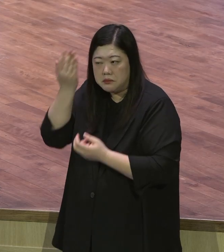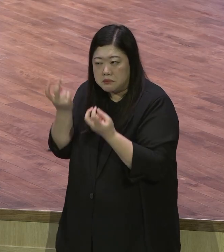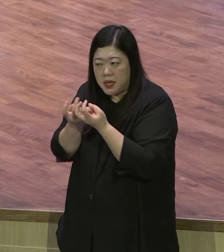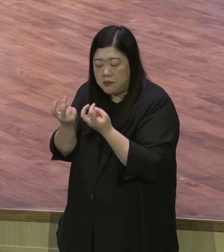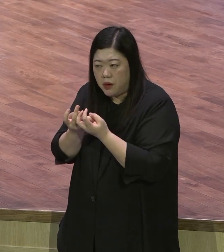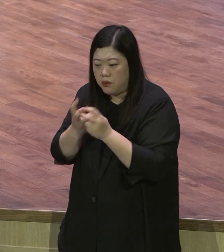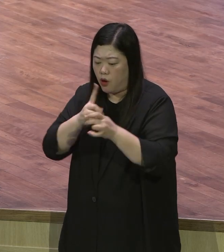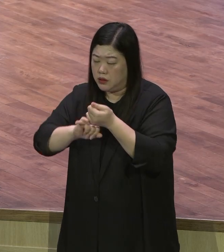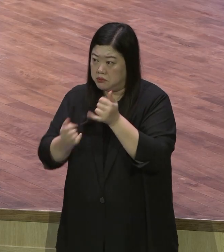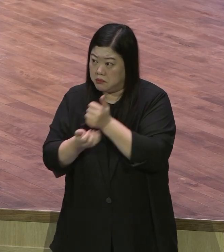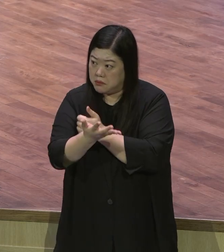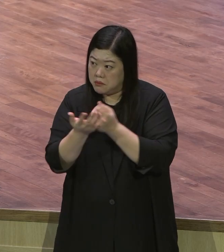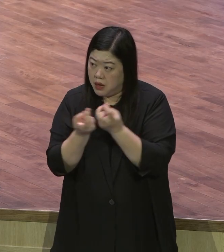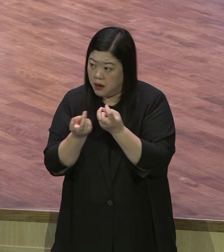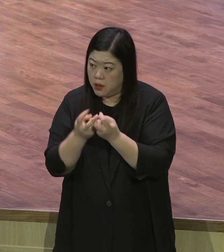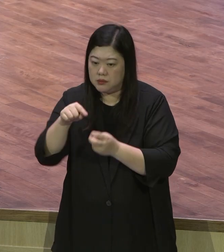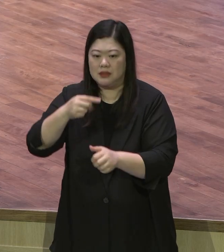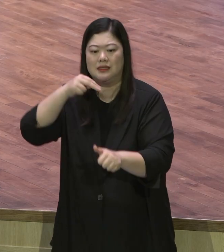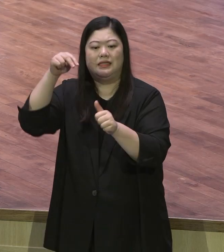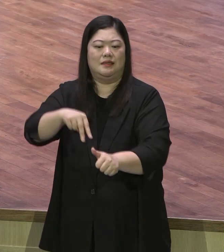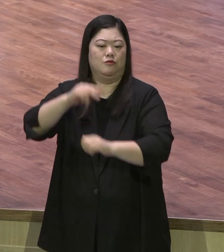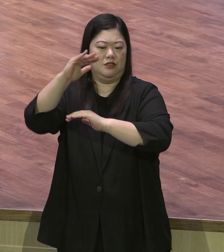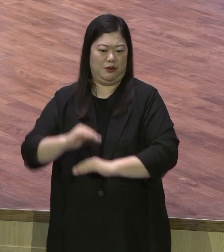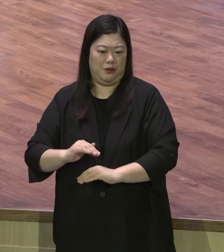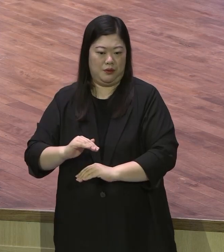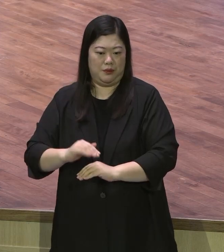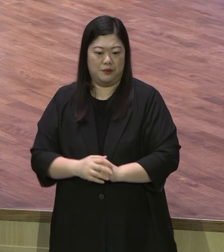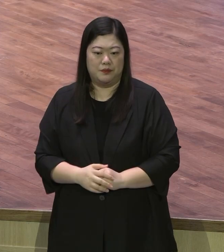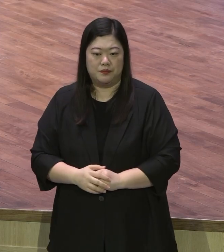한마디로 우리의